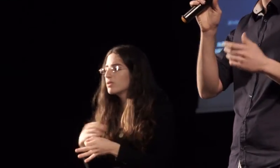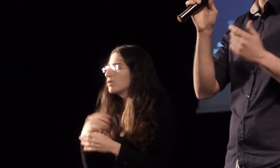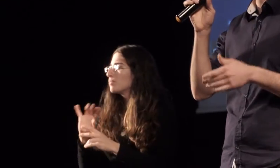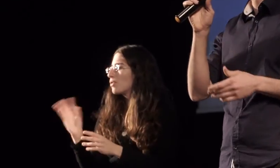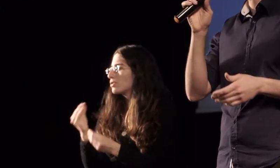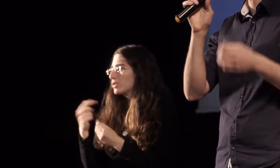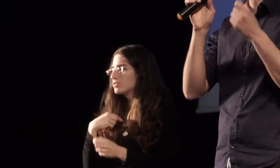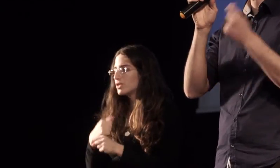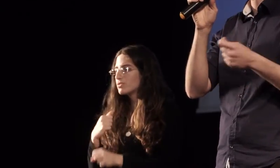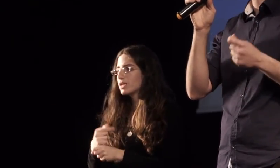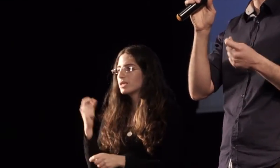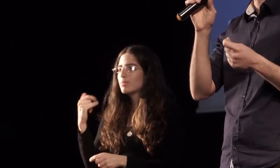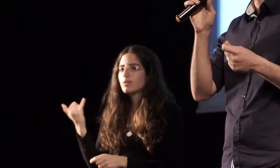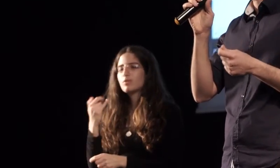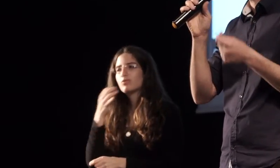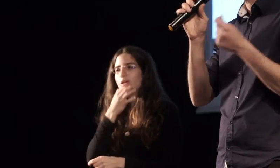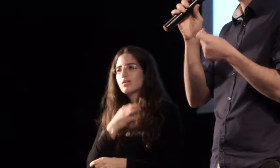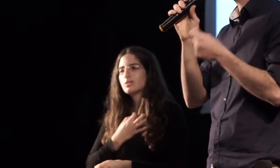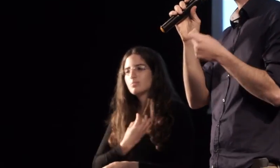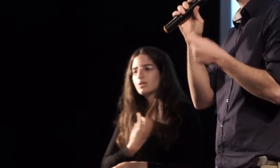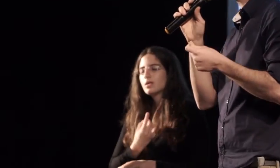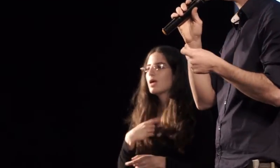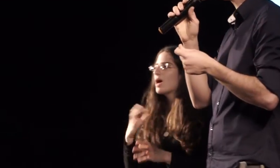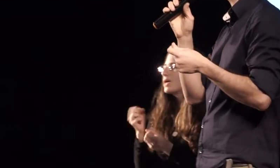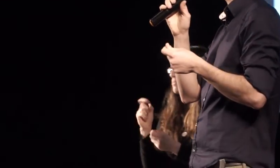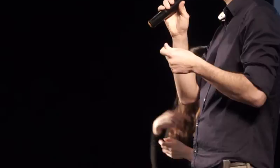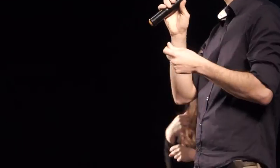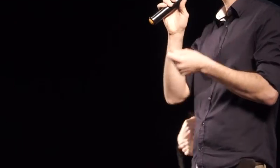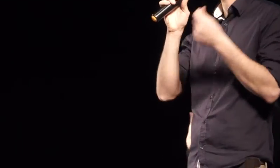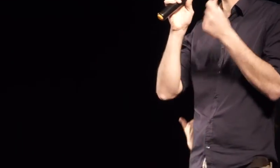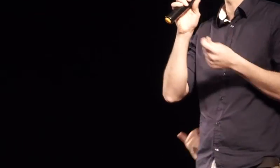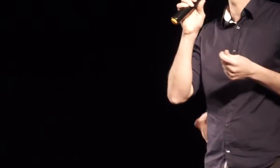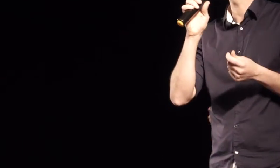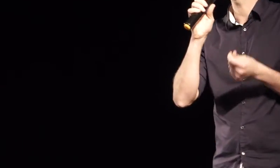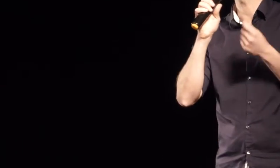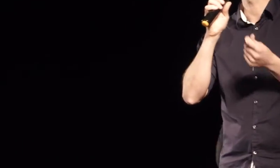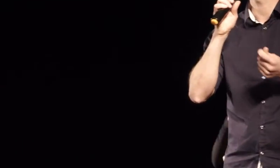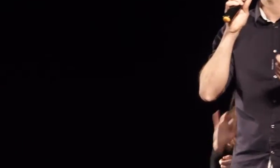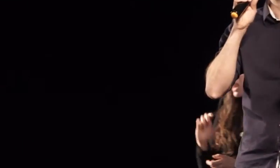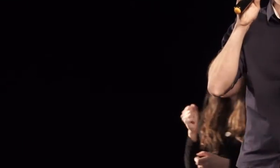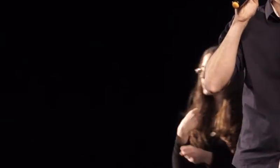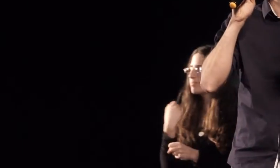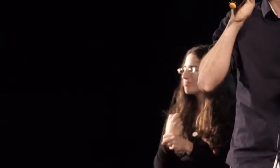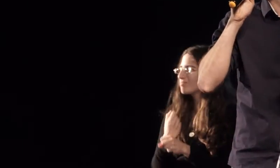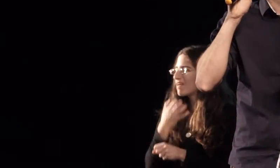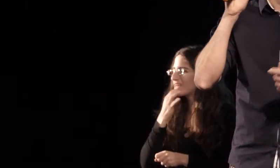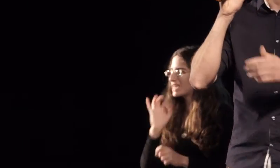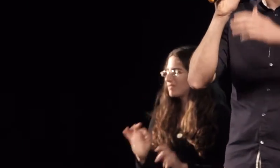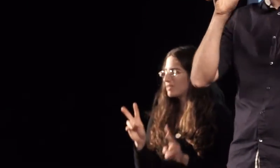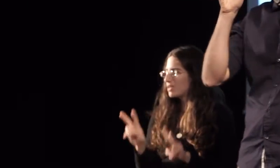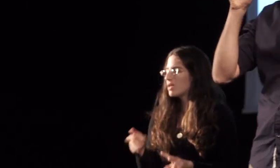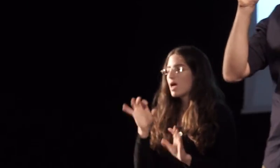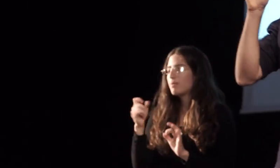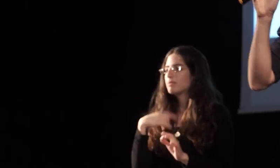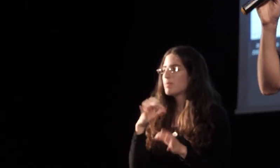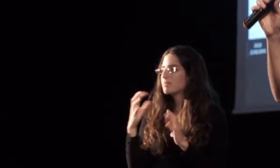ובכל הדברים שאני עושה, אני כמעט תמיד שואל את עצמי, האם מה שאני עושה עכשיו, האם אני יעיל, האם אני אפקטיבי, האם אני באמת מצליח